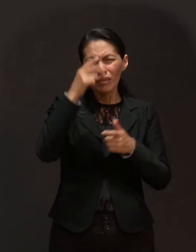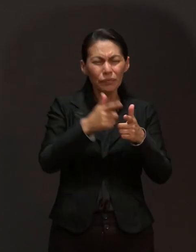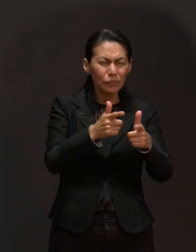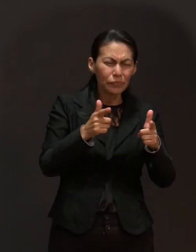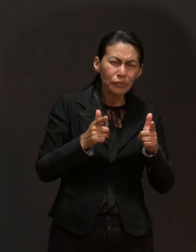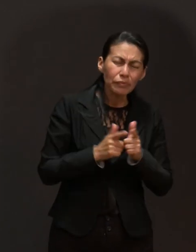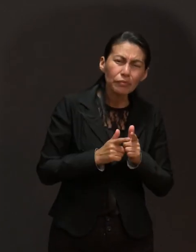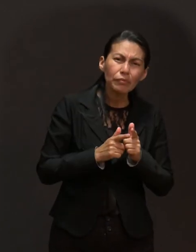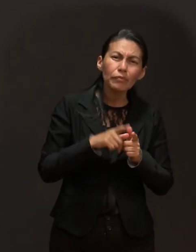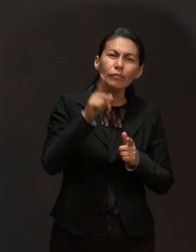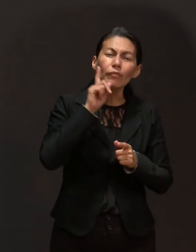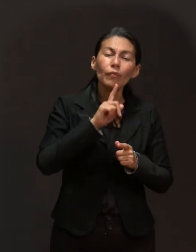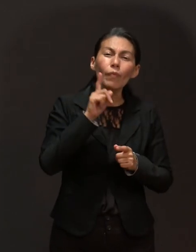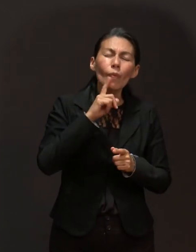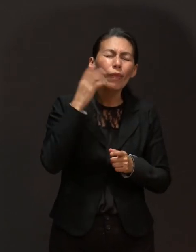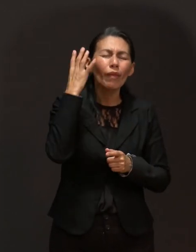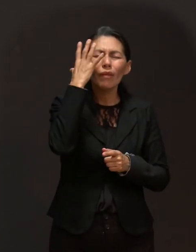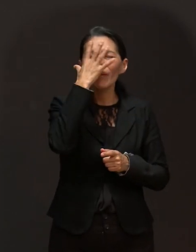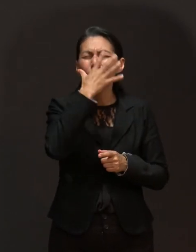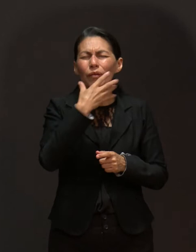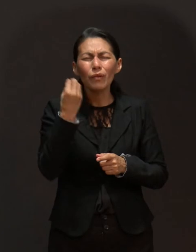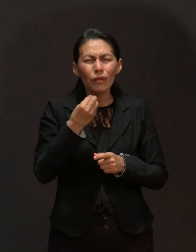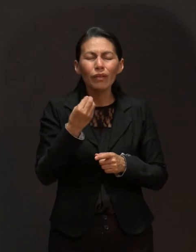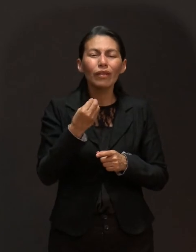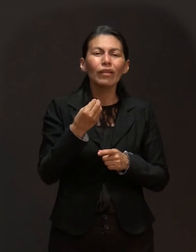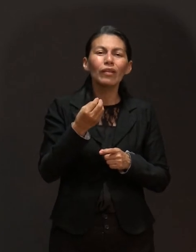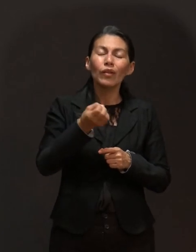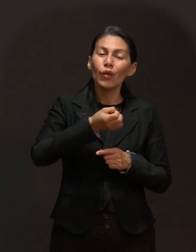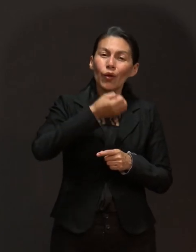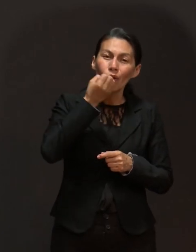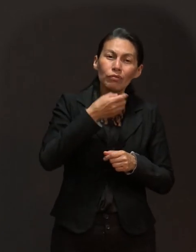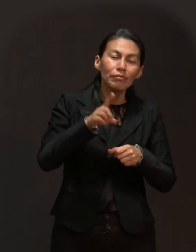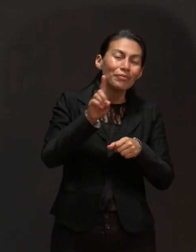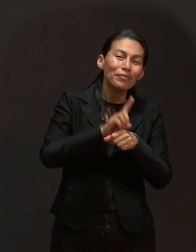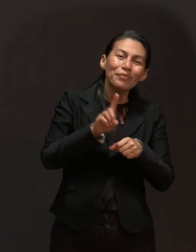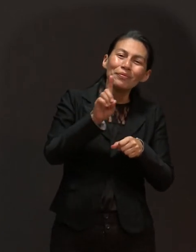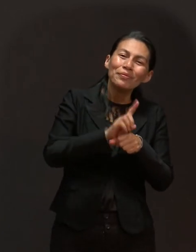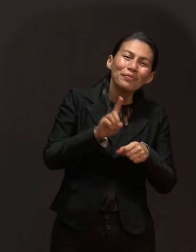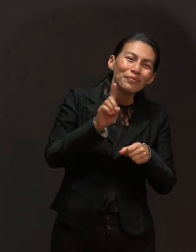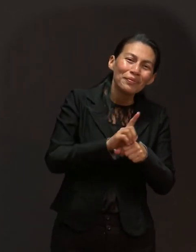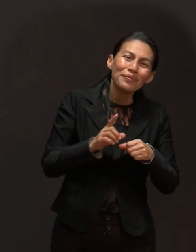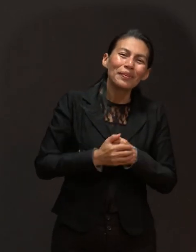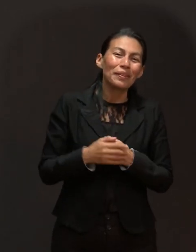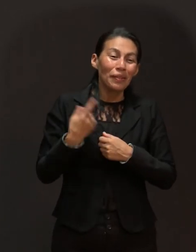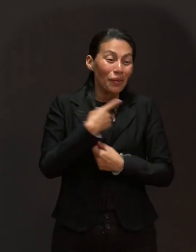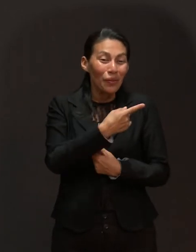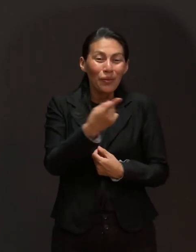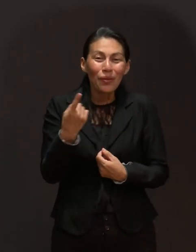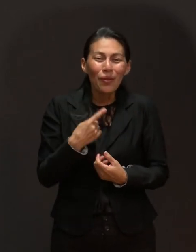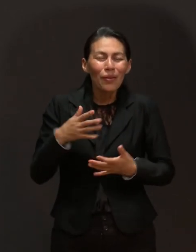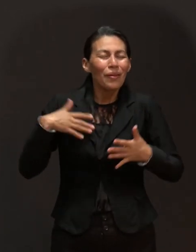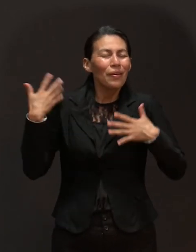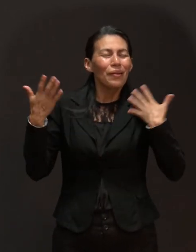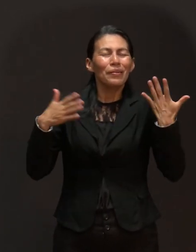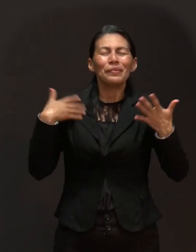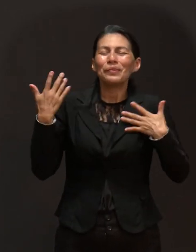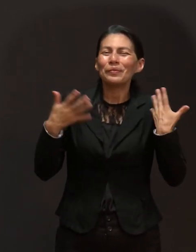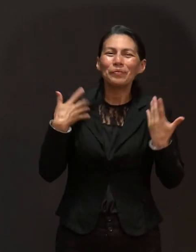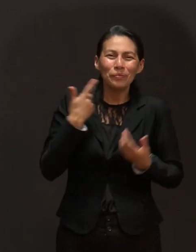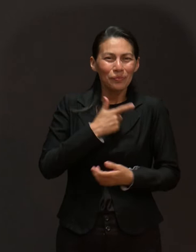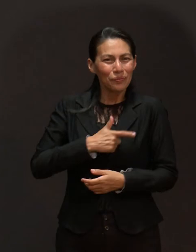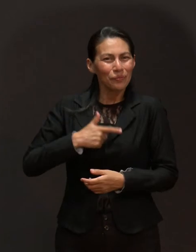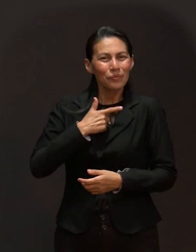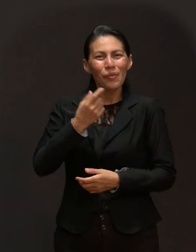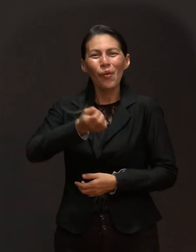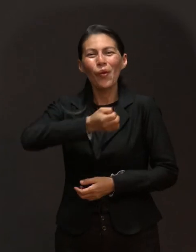damas que oran por esos pedidos de oración. Se unen a ustedes. Igual yo me gozo en